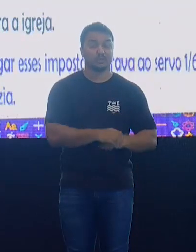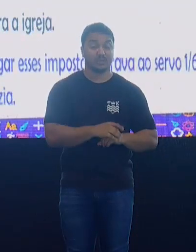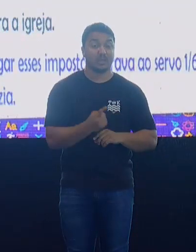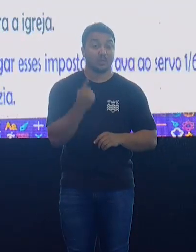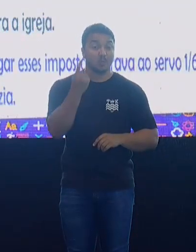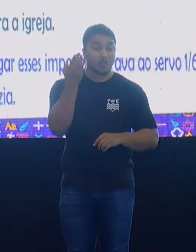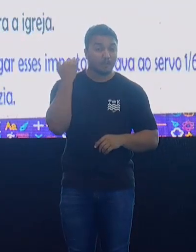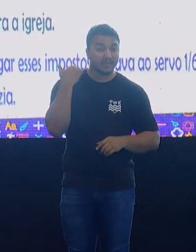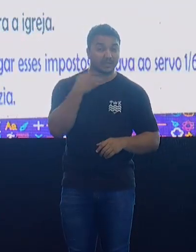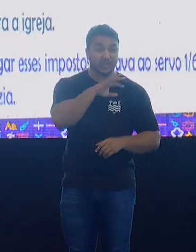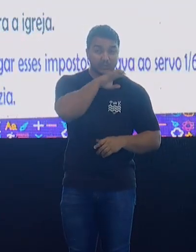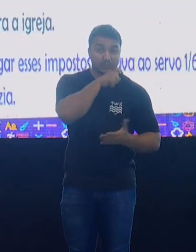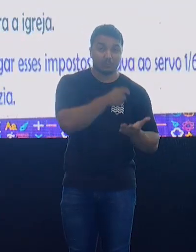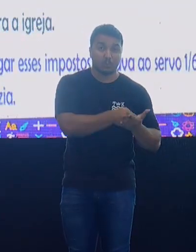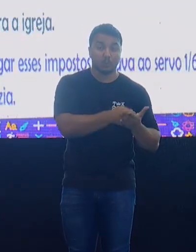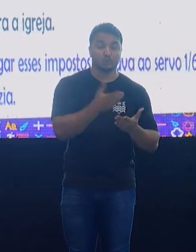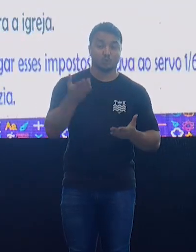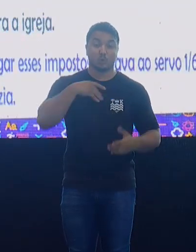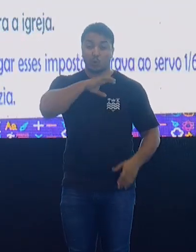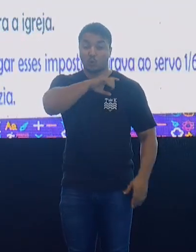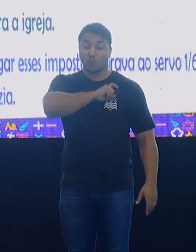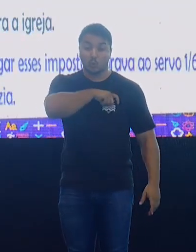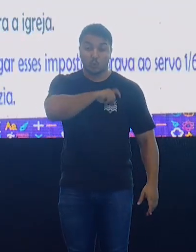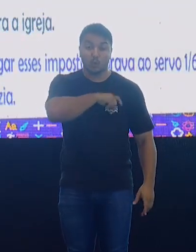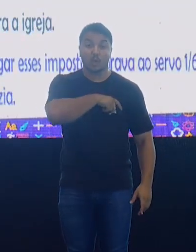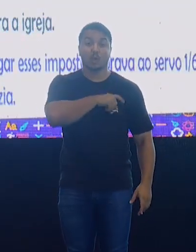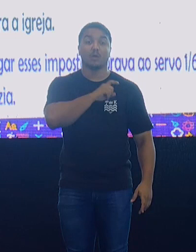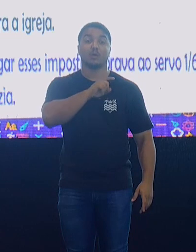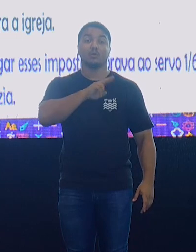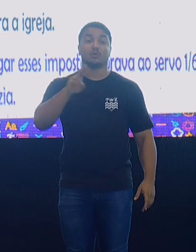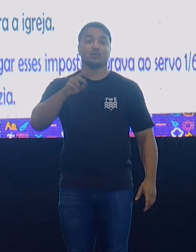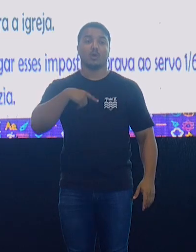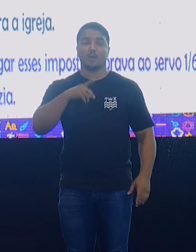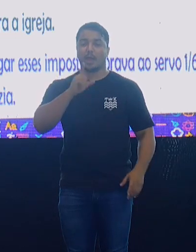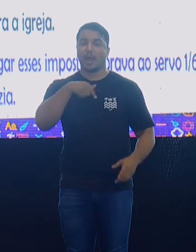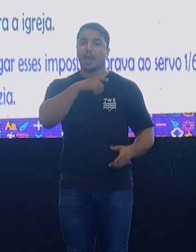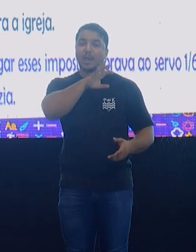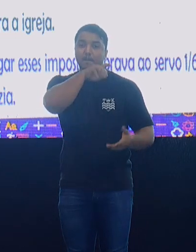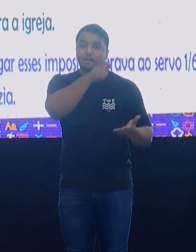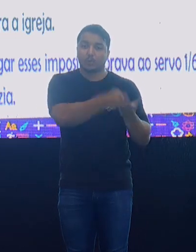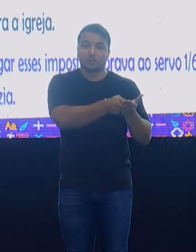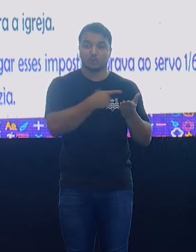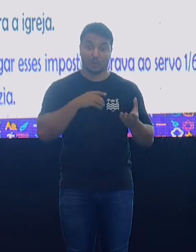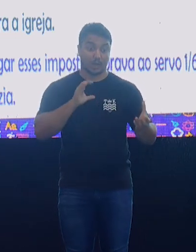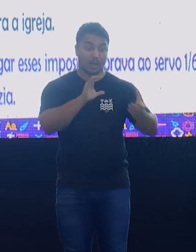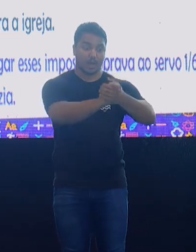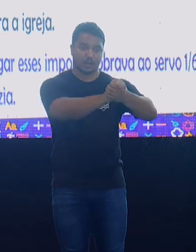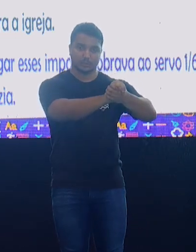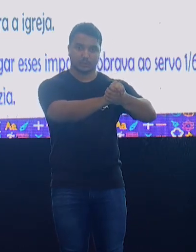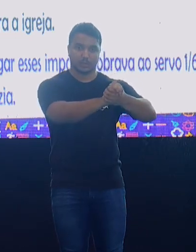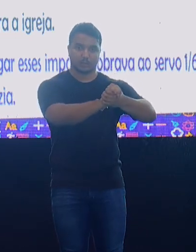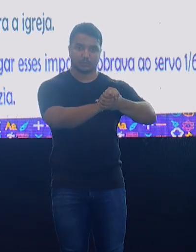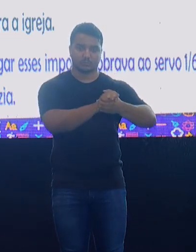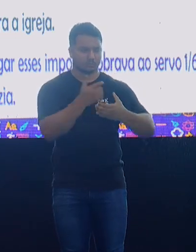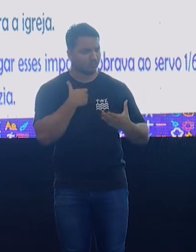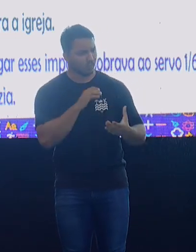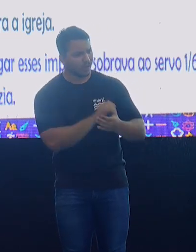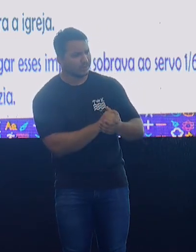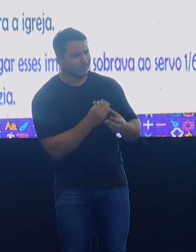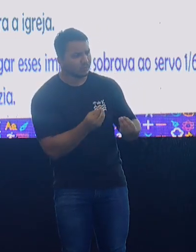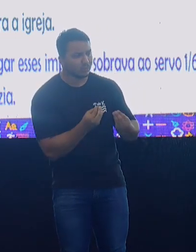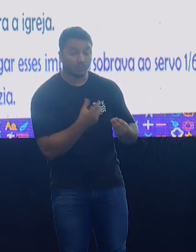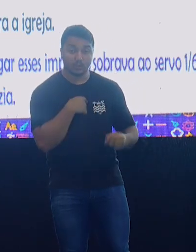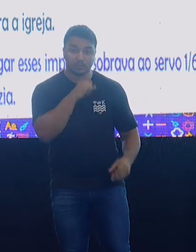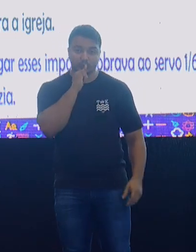Um dos impostos da Idade Média mais cruel era o imposto para casar. Para casar, sim.